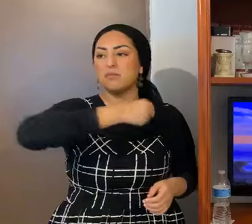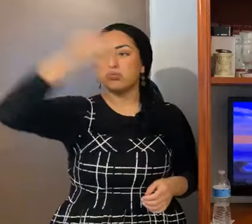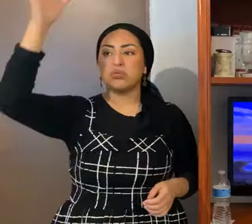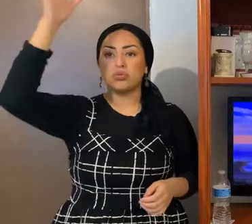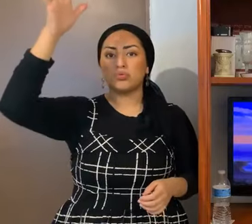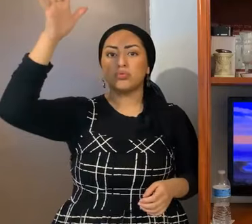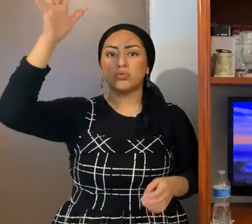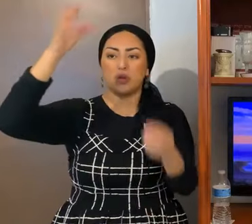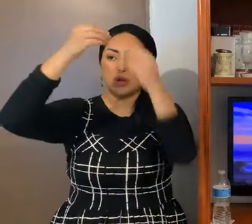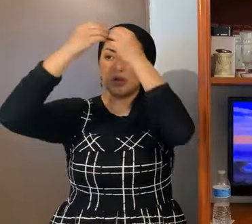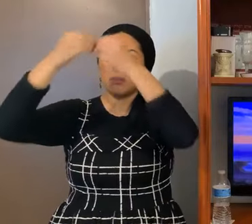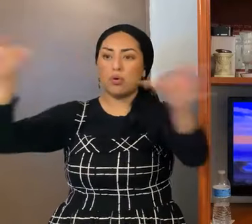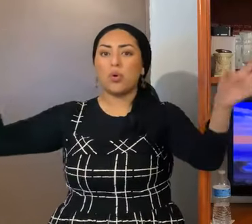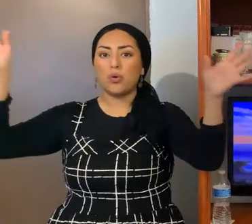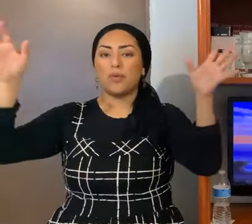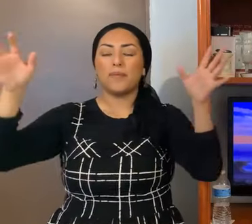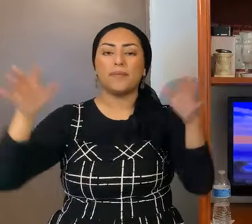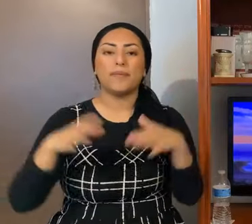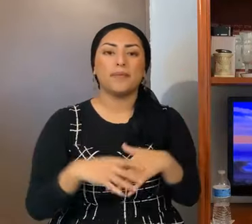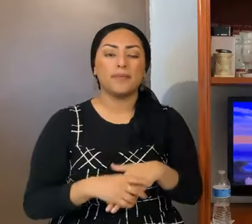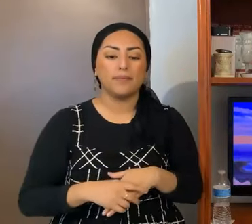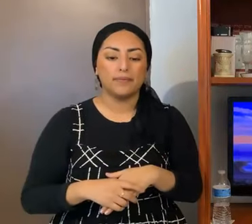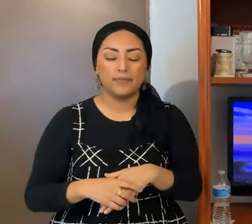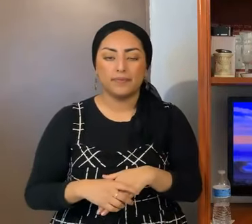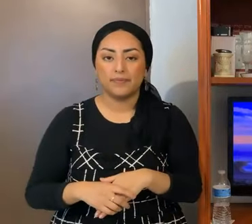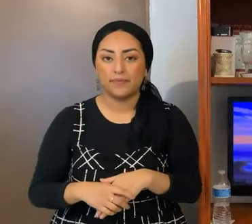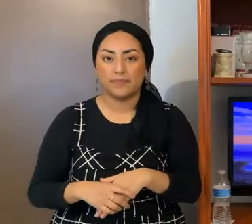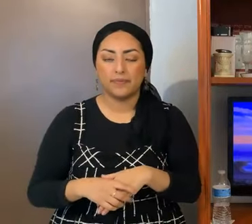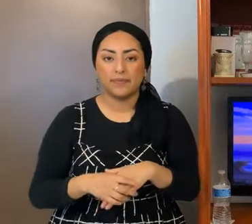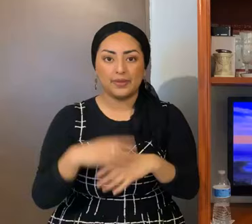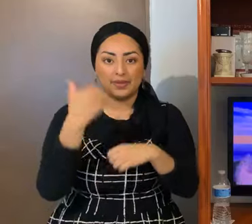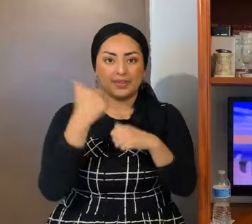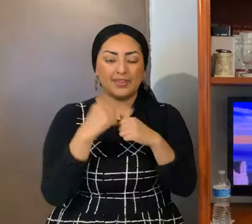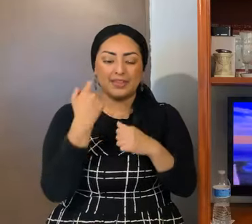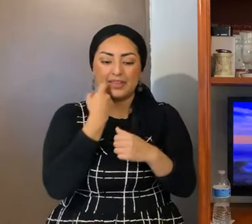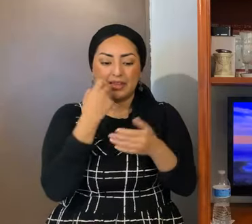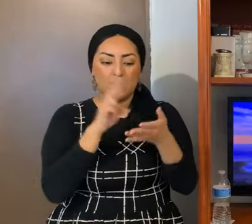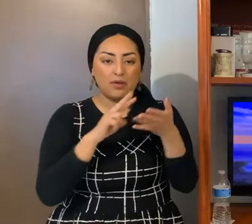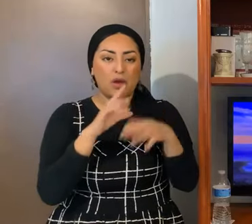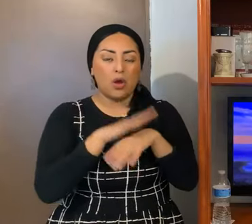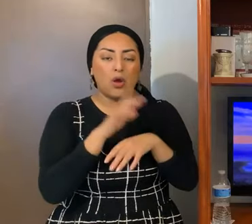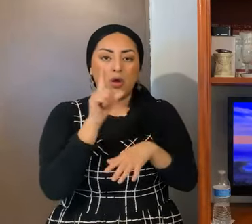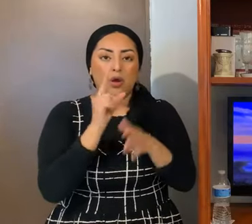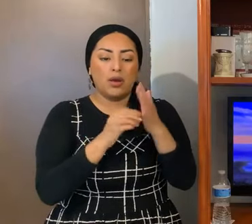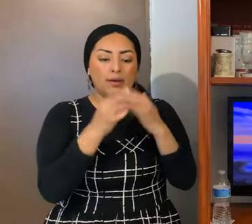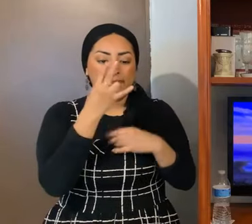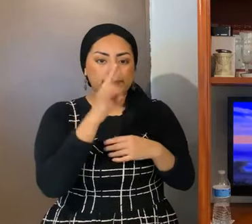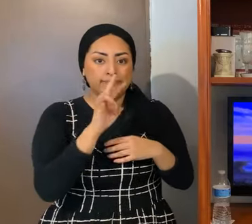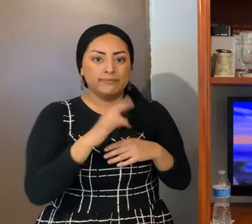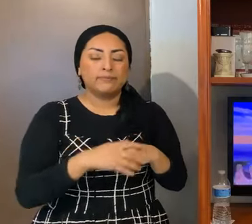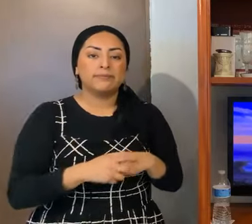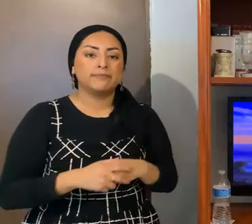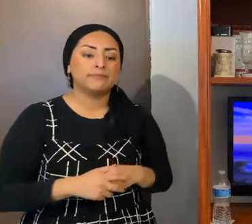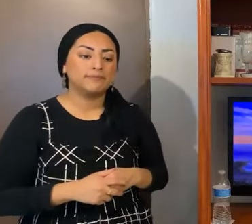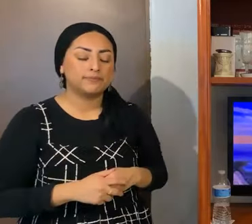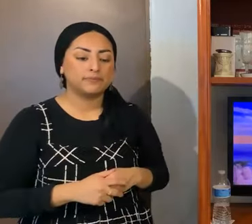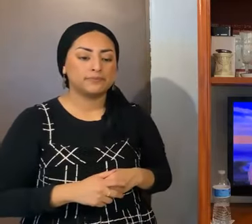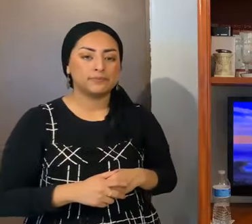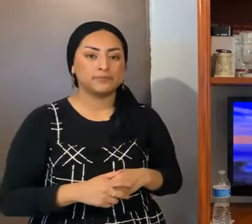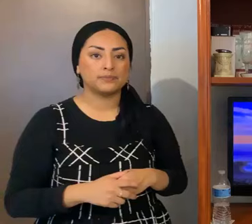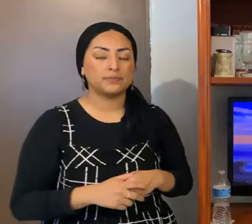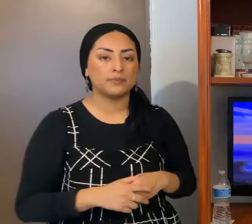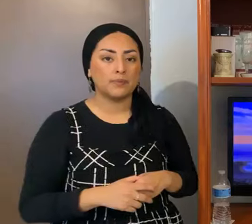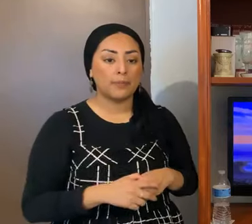tierras. ¿Se acuerdan de lo que leímos en Levítico 17 acerca de los sacrificios, que no se podía hacer sacrificios fuera del Mishkan? Pues